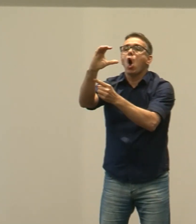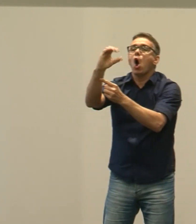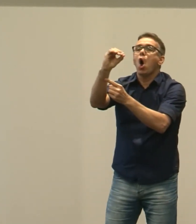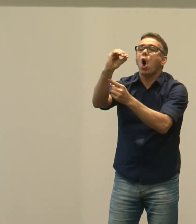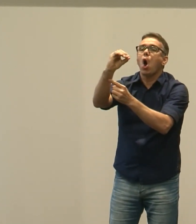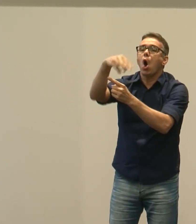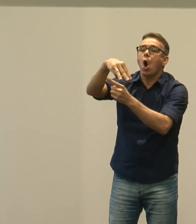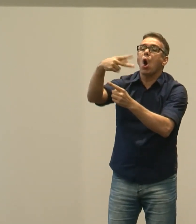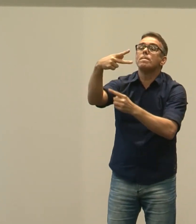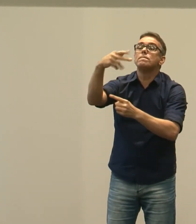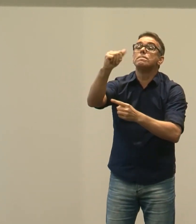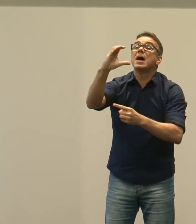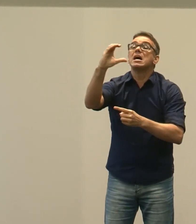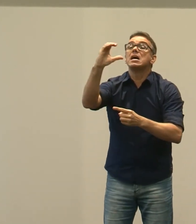que você pode falar também sobre